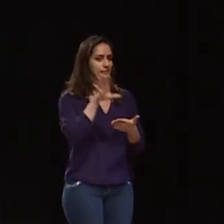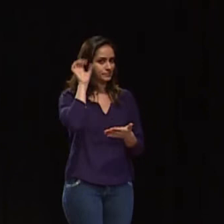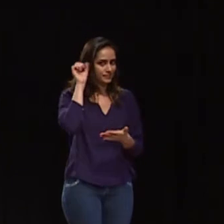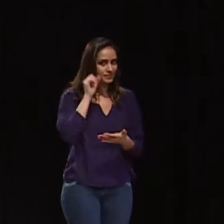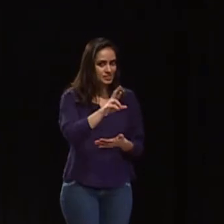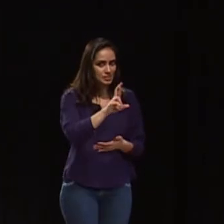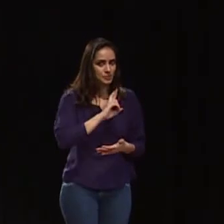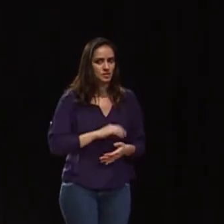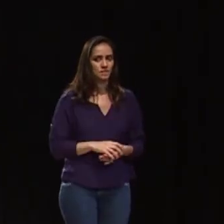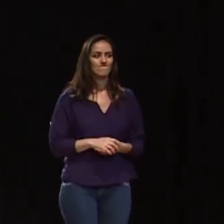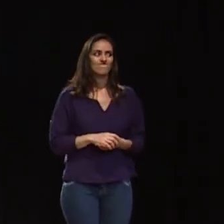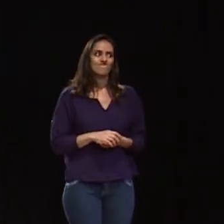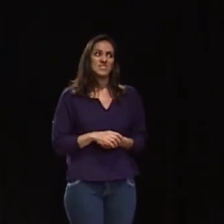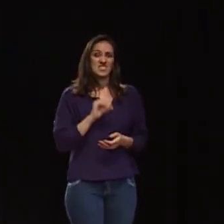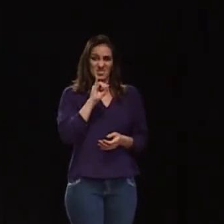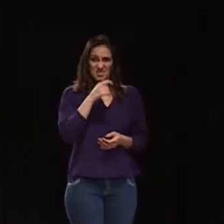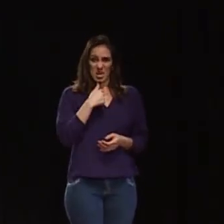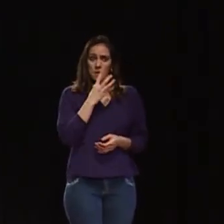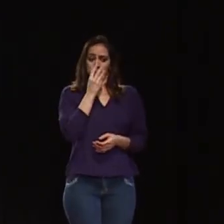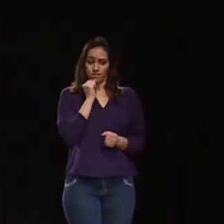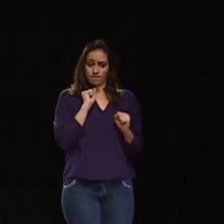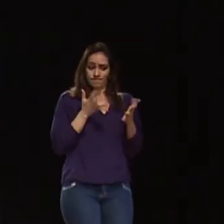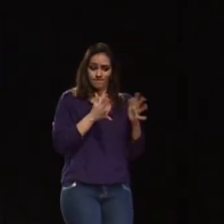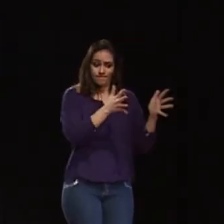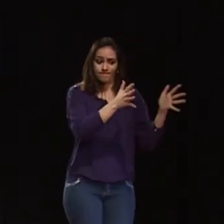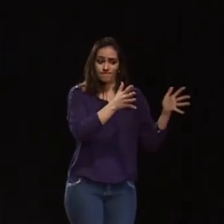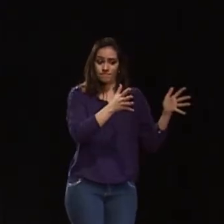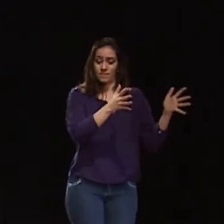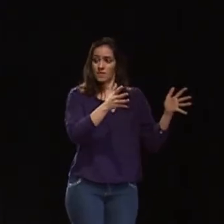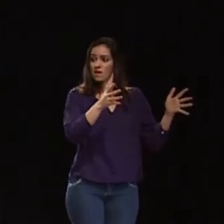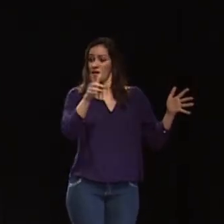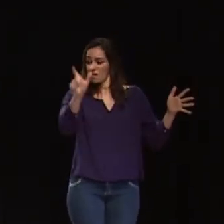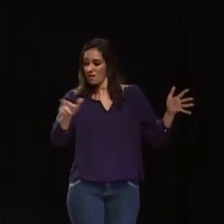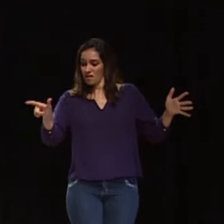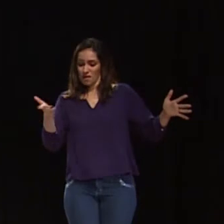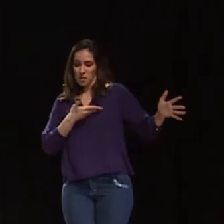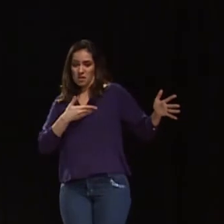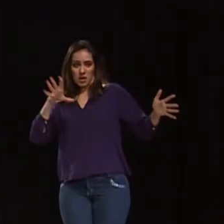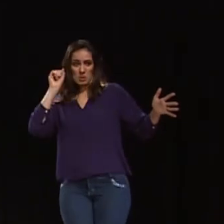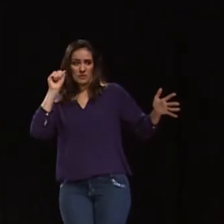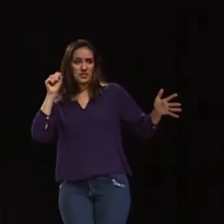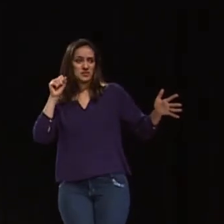Também, alguns ouvintes responderam que, ah, se eu utilizar a língua de sinais, os meus colegas